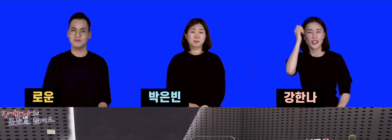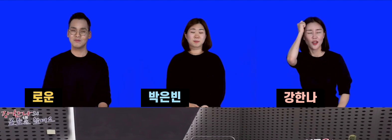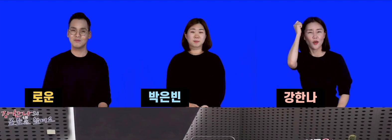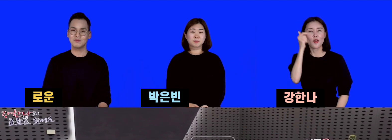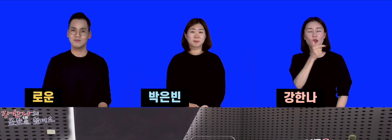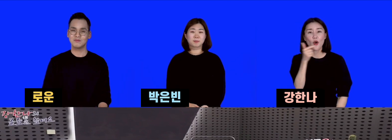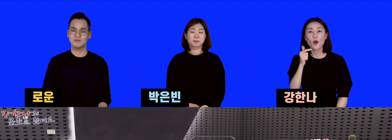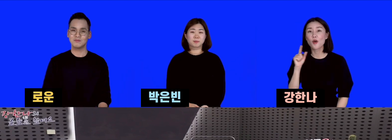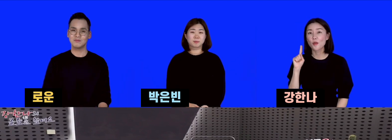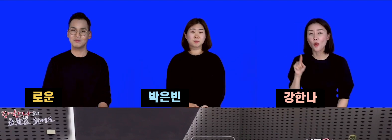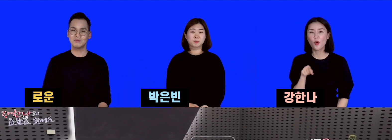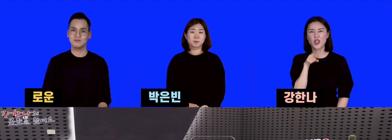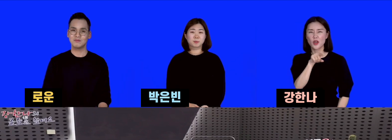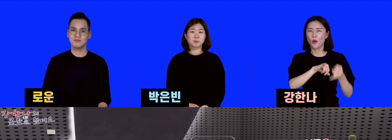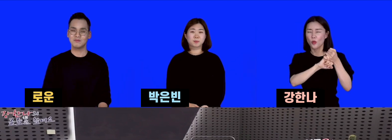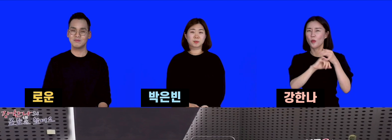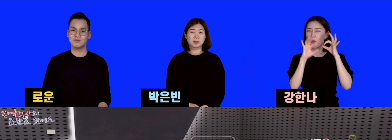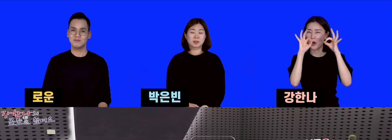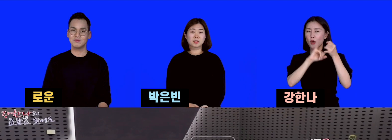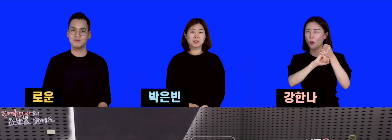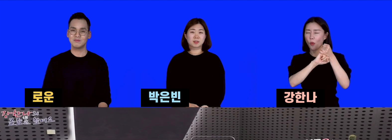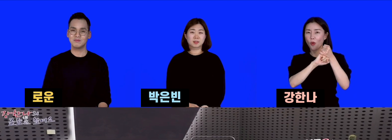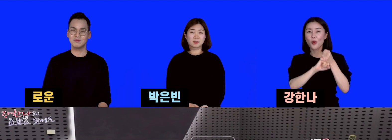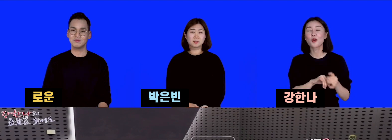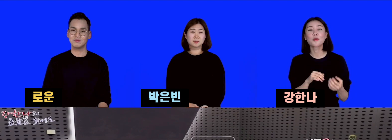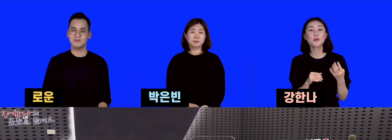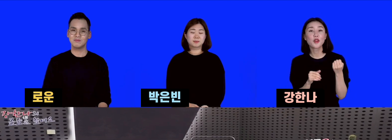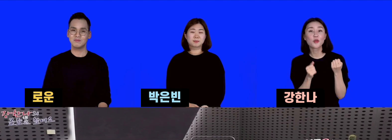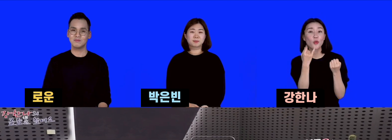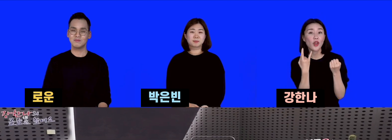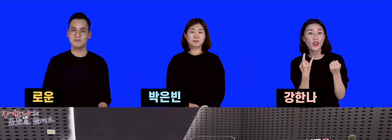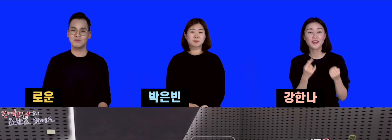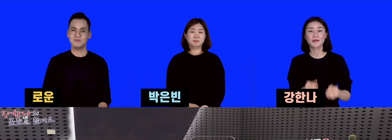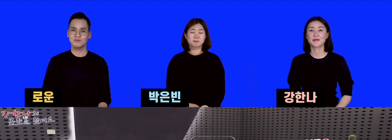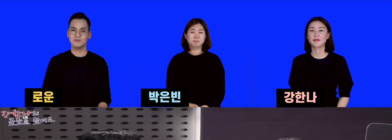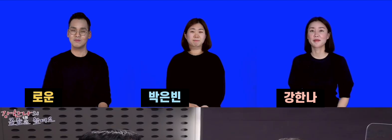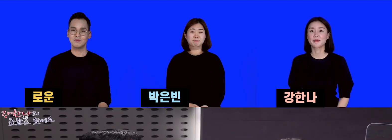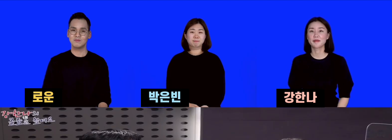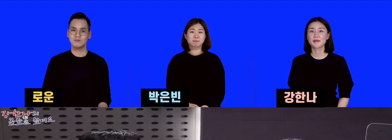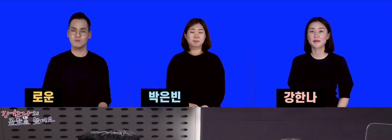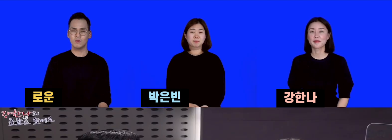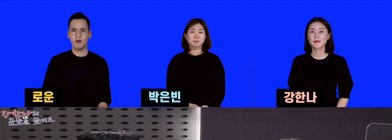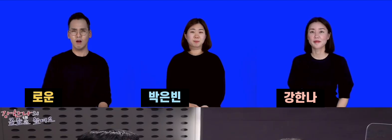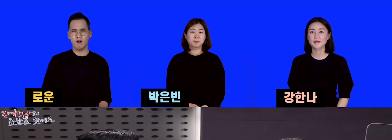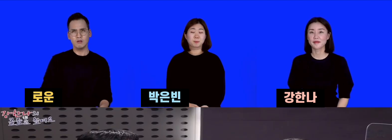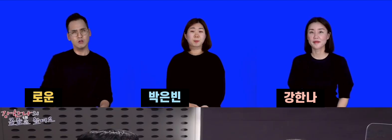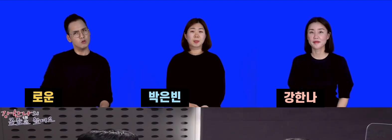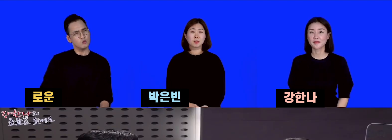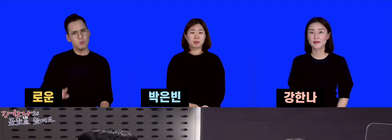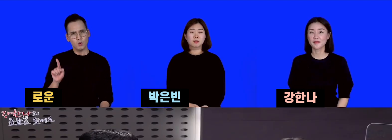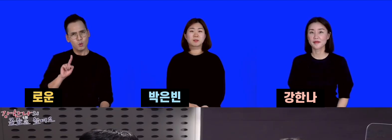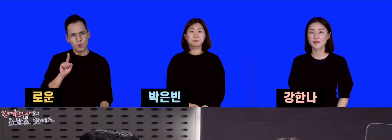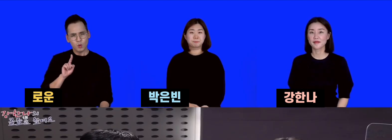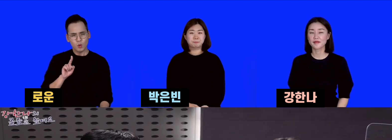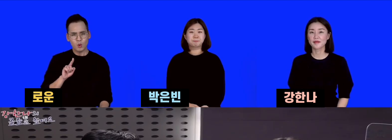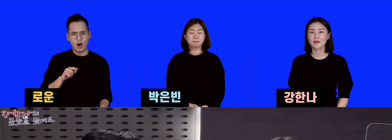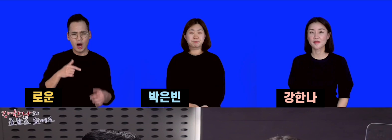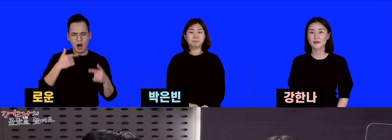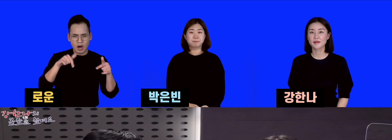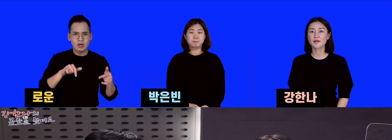각자 2회는 꼭 봐야 한다 하는 거 있을까요 하셨거든요 네 매회마다 어떠한